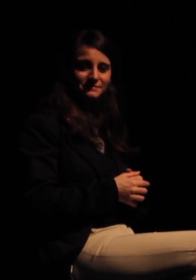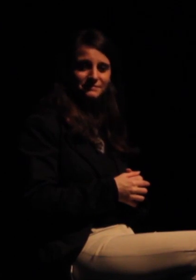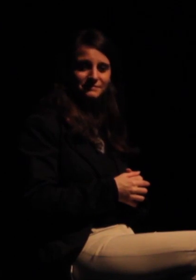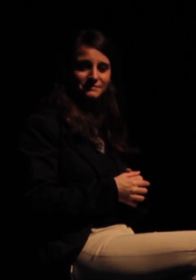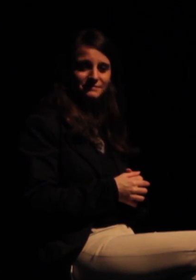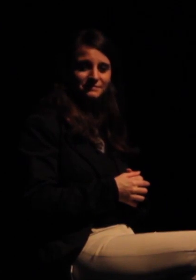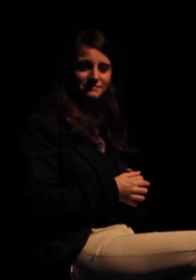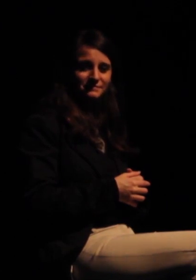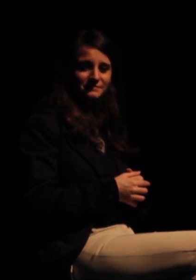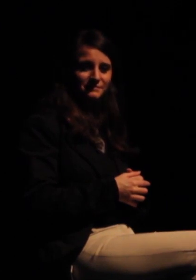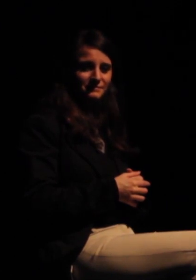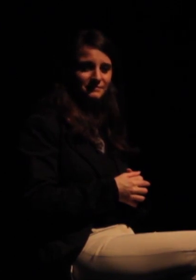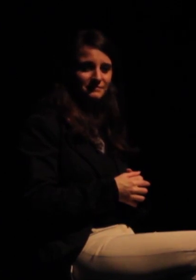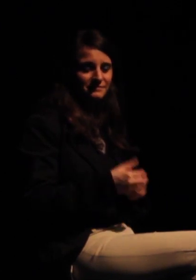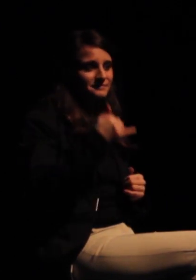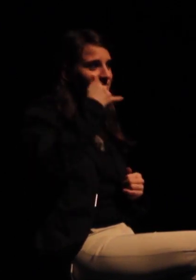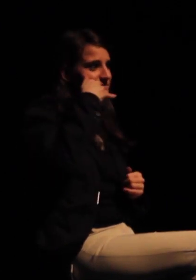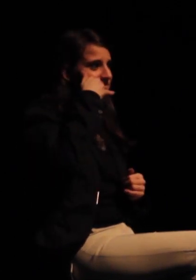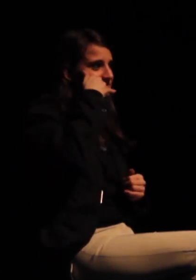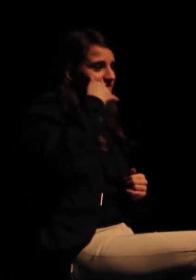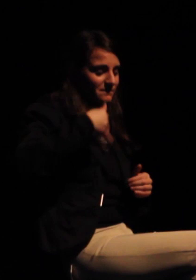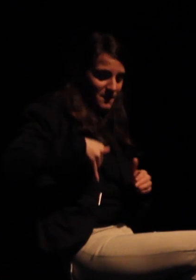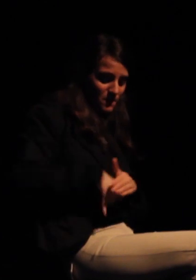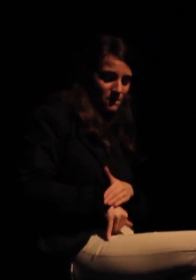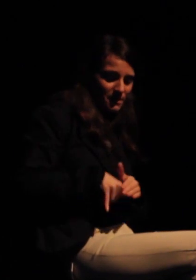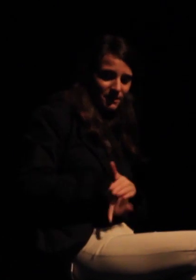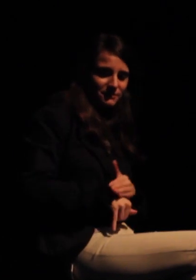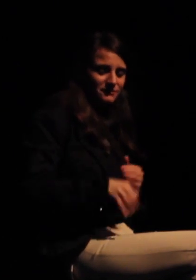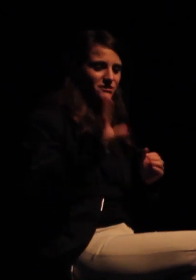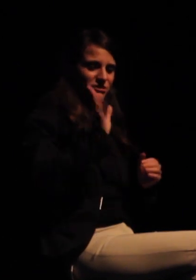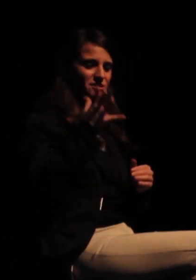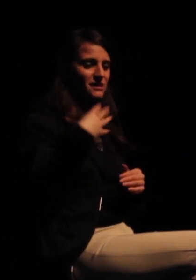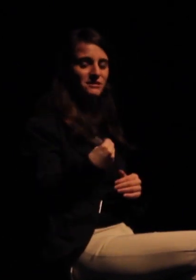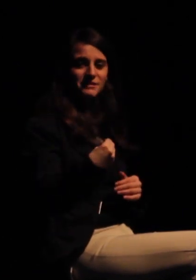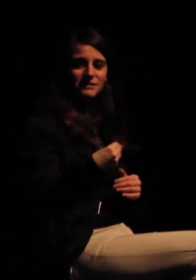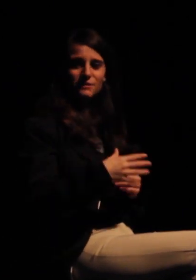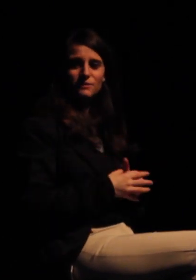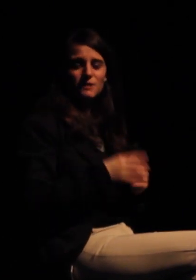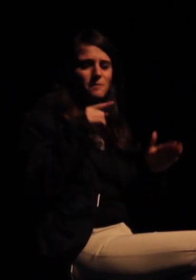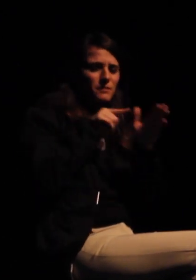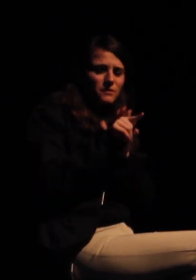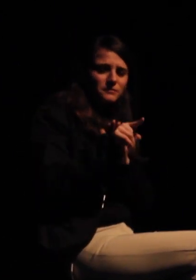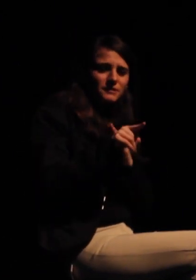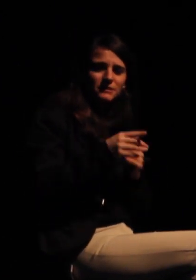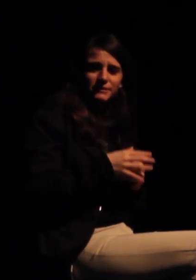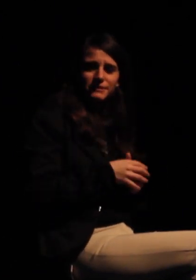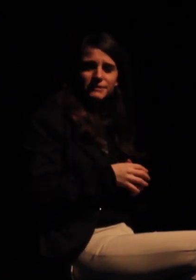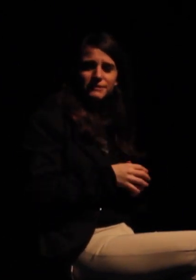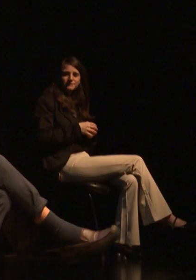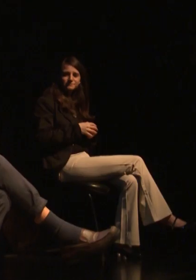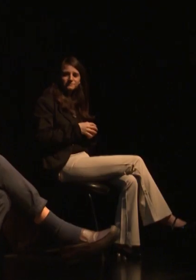enfim, celular está aqui, está no bolso. Eu já desligo. Deixa eu continuar as perguntas aqui da